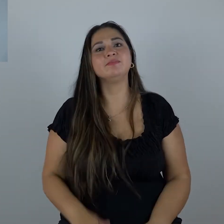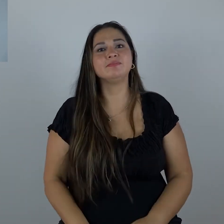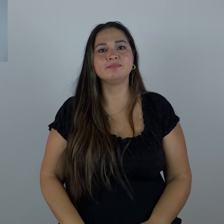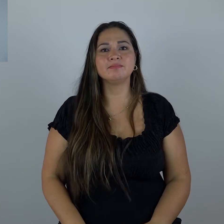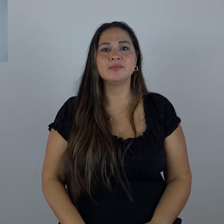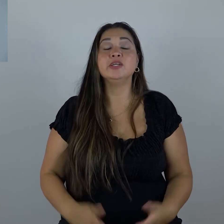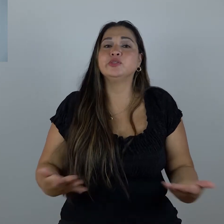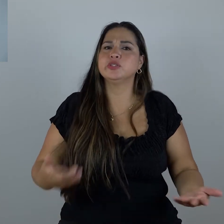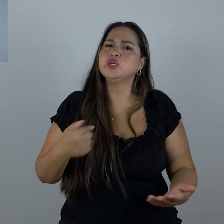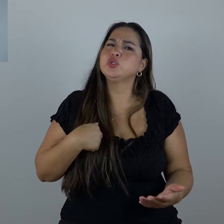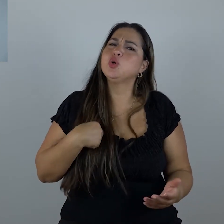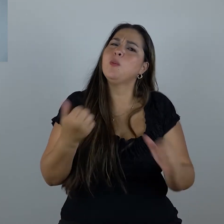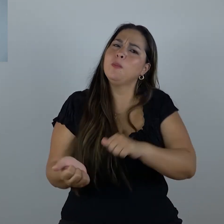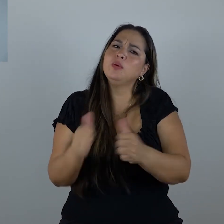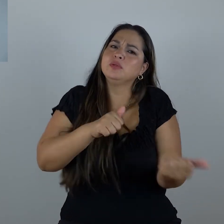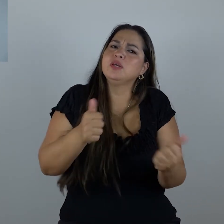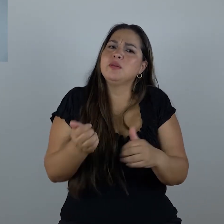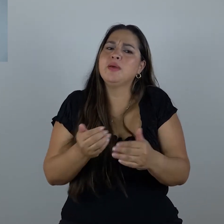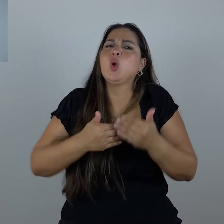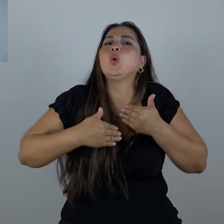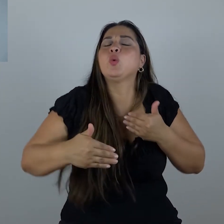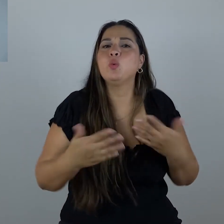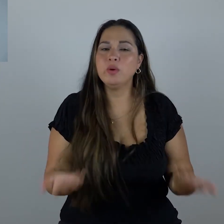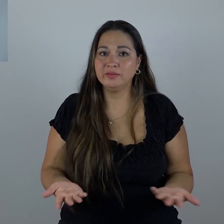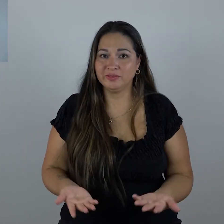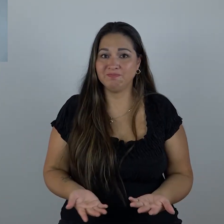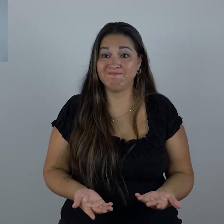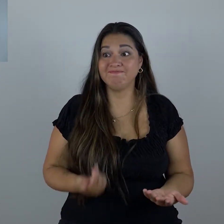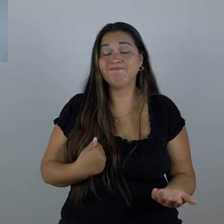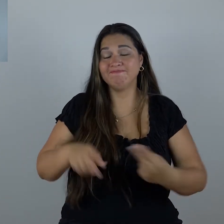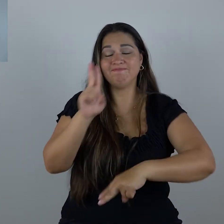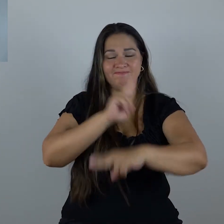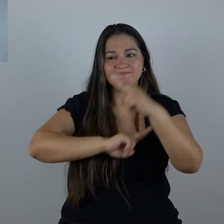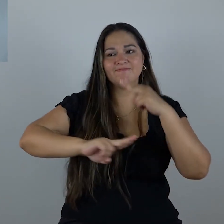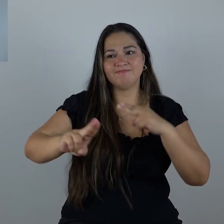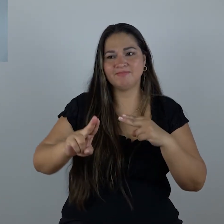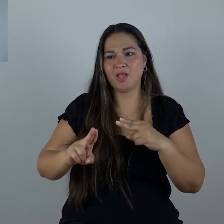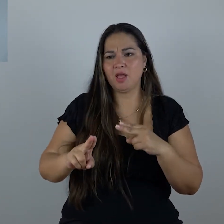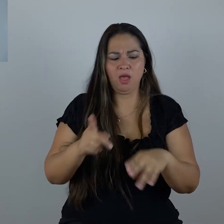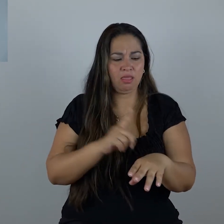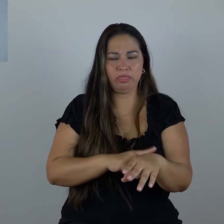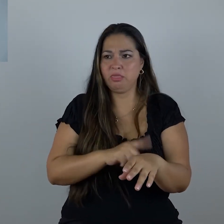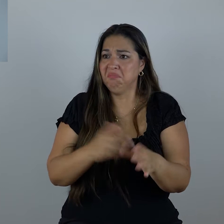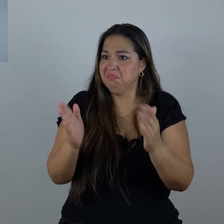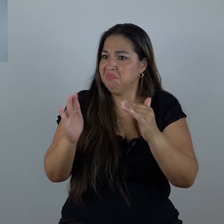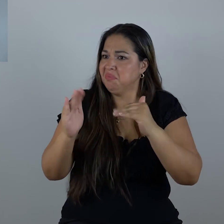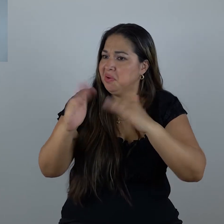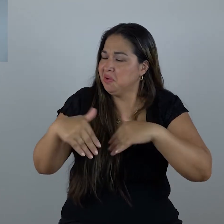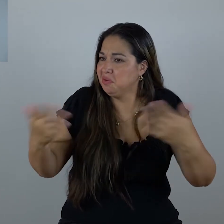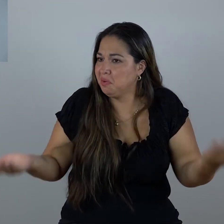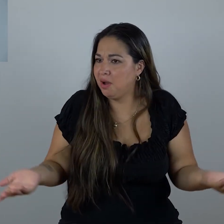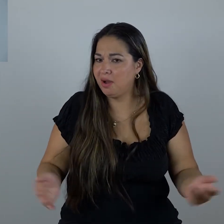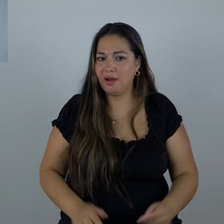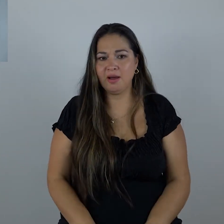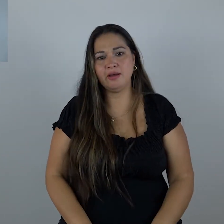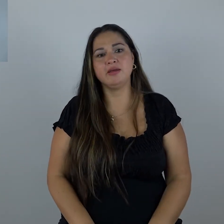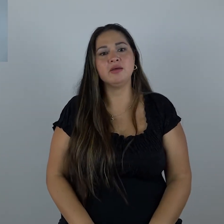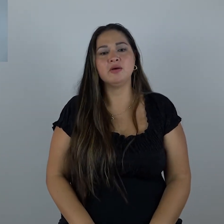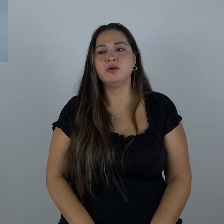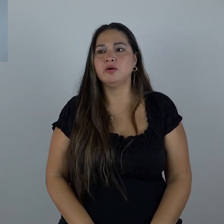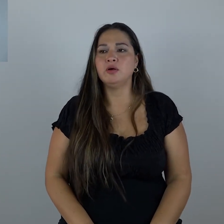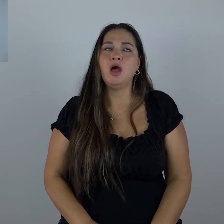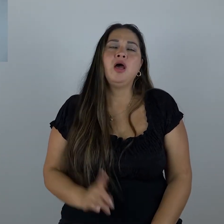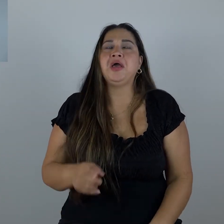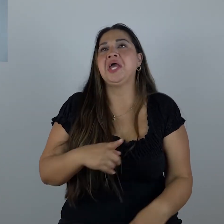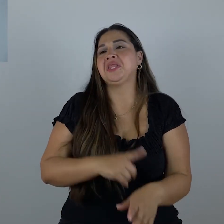¿Cuándo debo ser bautizado? Pues yo te lo diré, muy fácil. No hay un tiempo, es decir, no es una cuestión de decir en